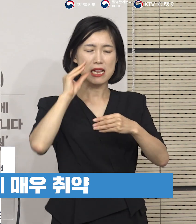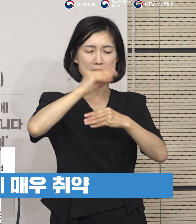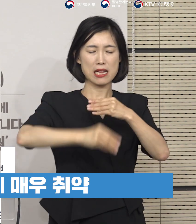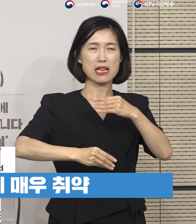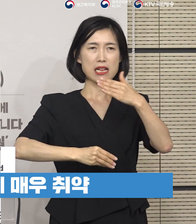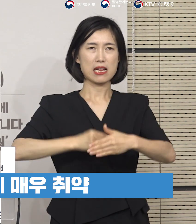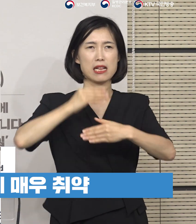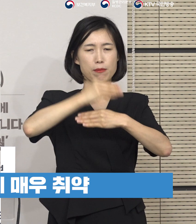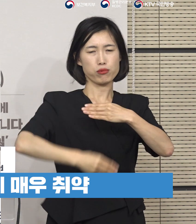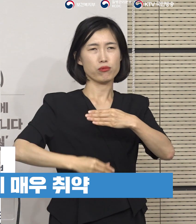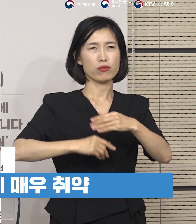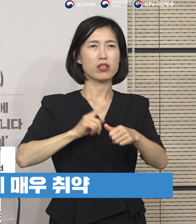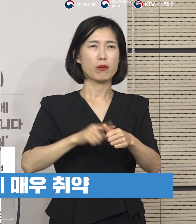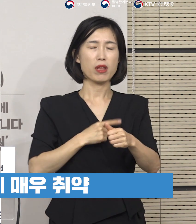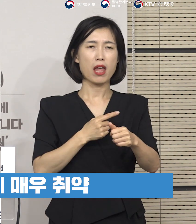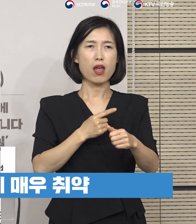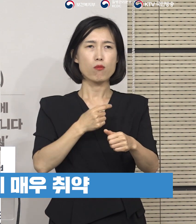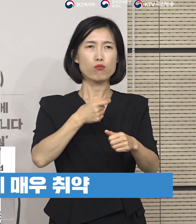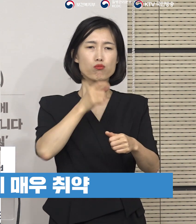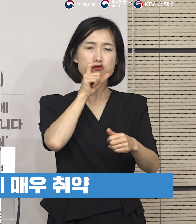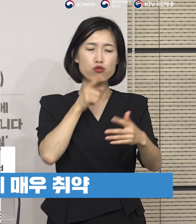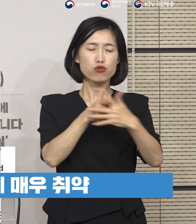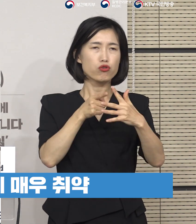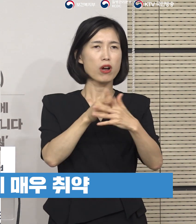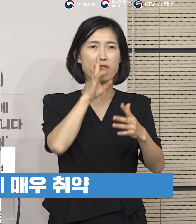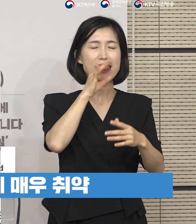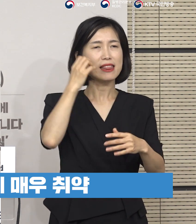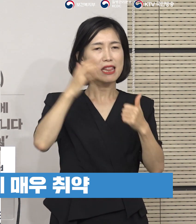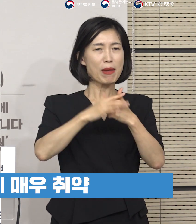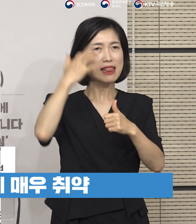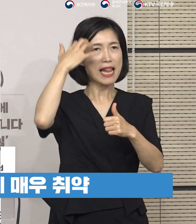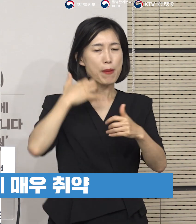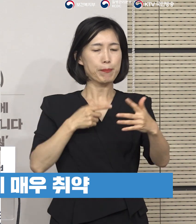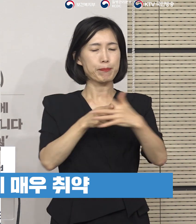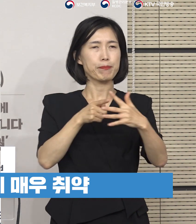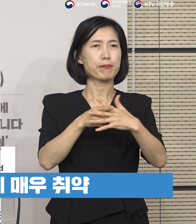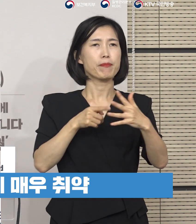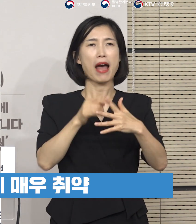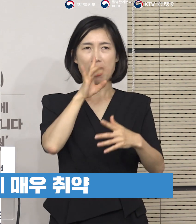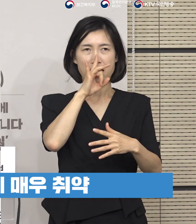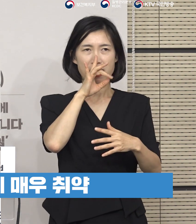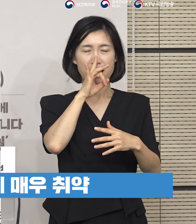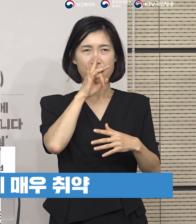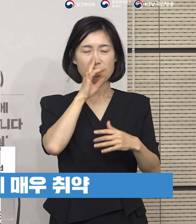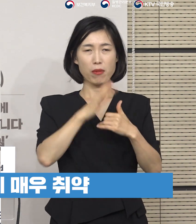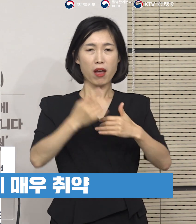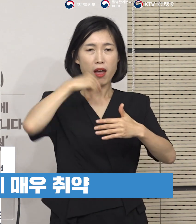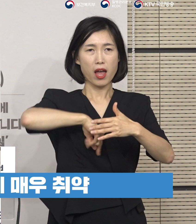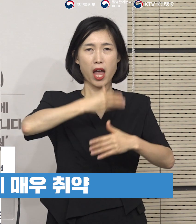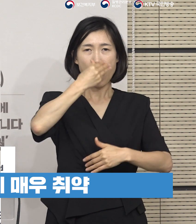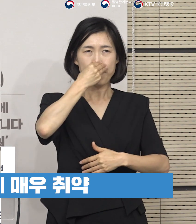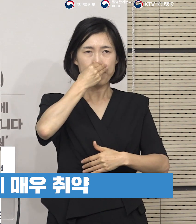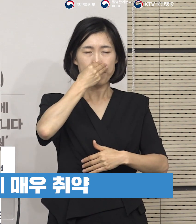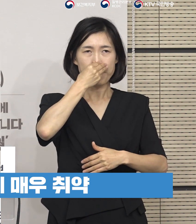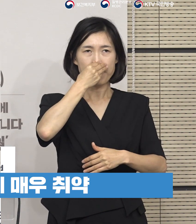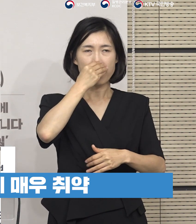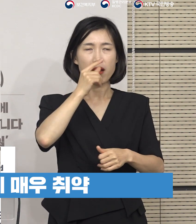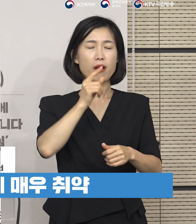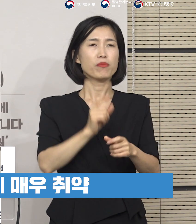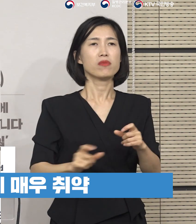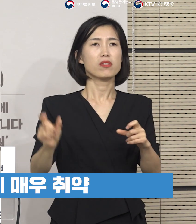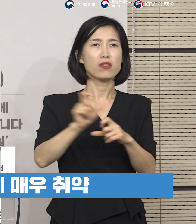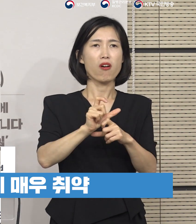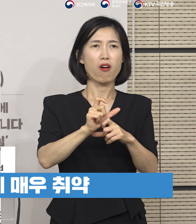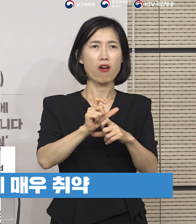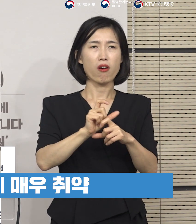이러한 옷을 입게 되면 그 자체가 투기성이 굉장히 낮기 때문에 땀이 밖으로 배출되거나